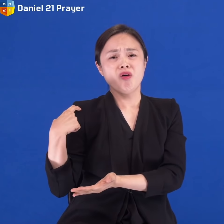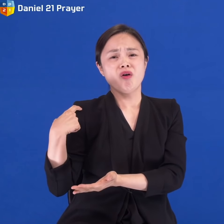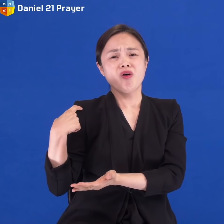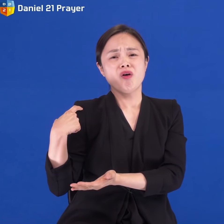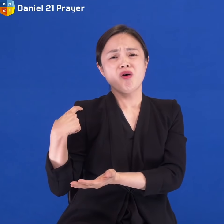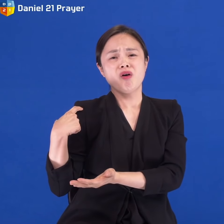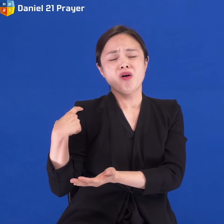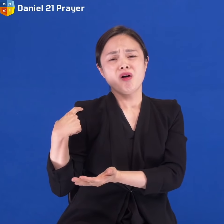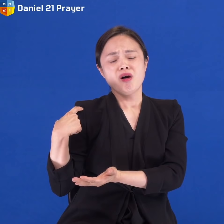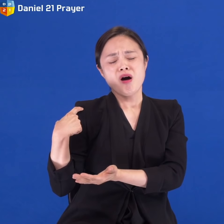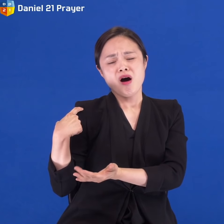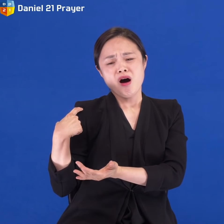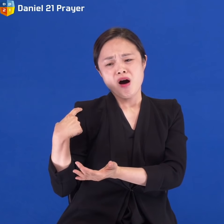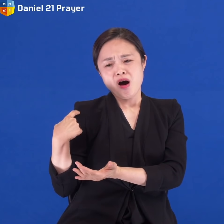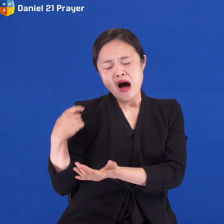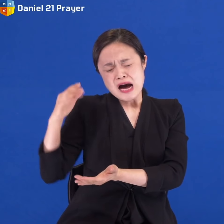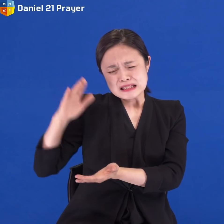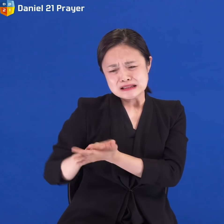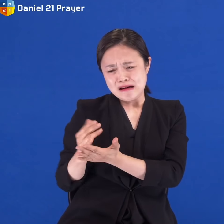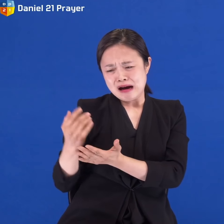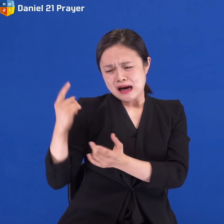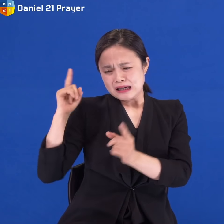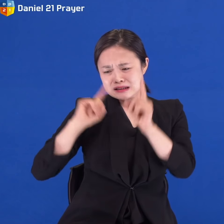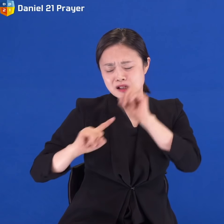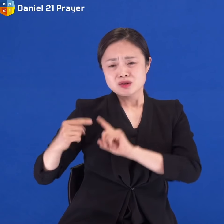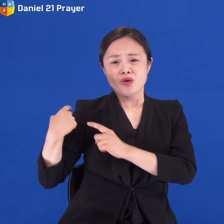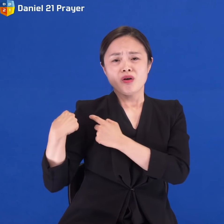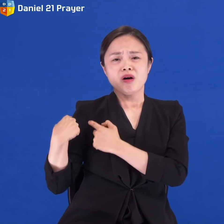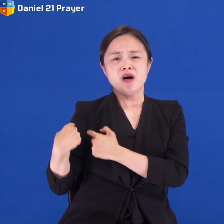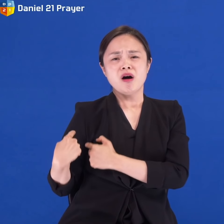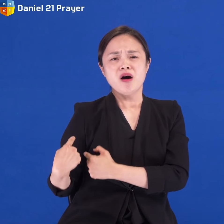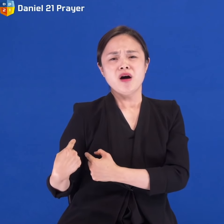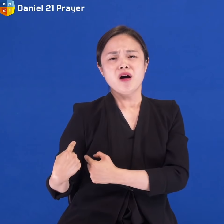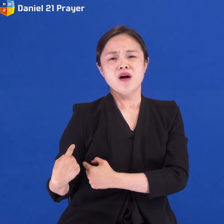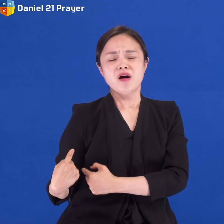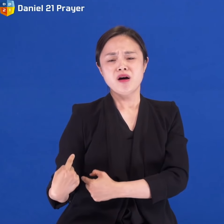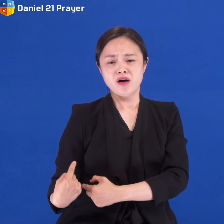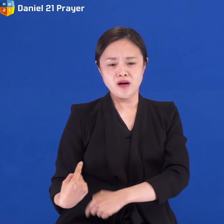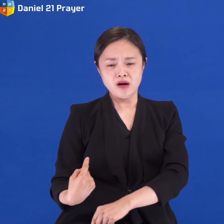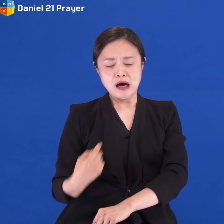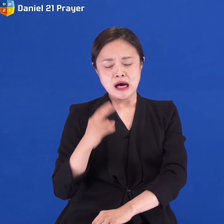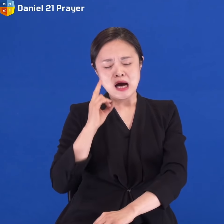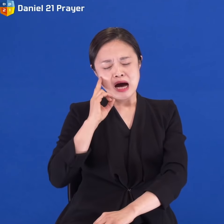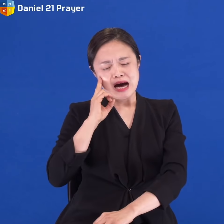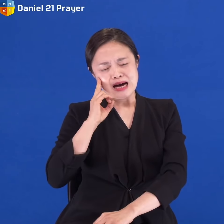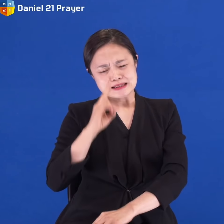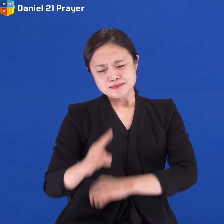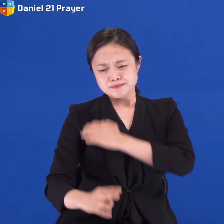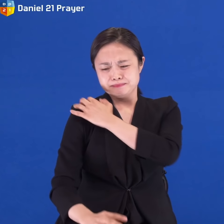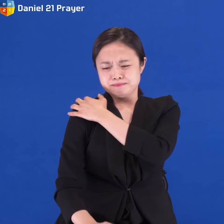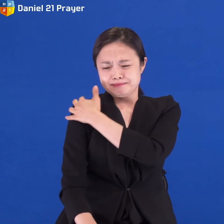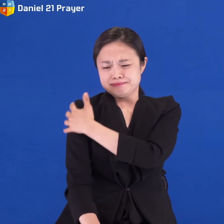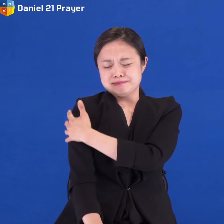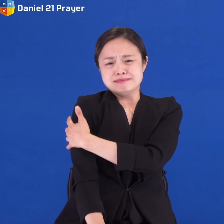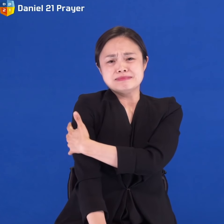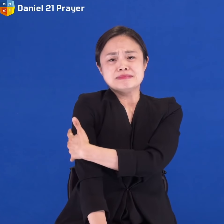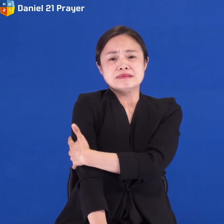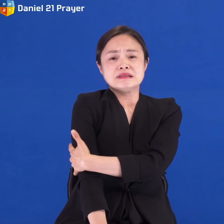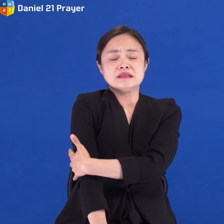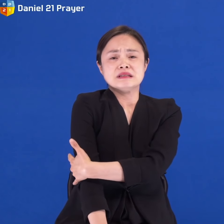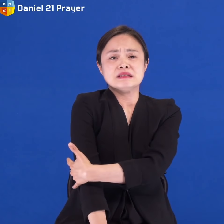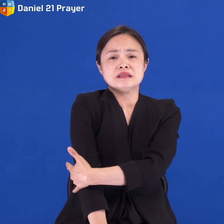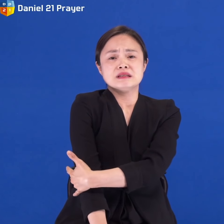(3도) 이상의 화상을 여러 군데 생긴 상태로 제가 기르다 놓은